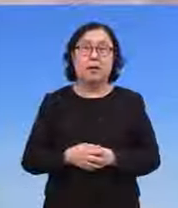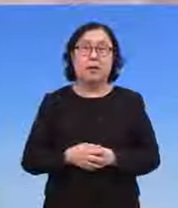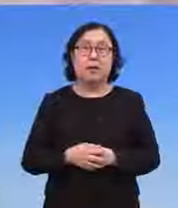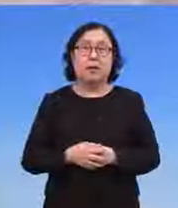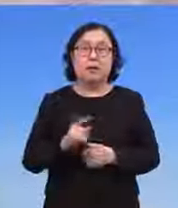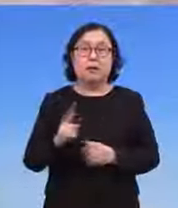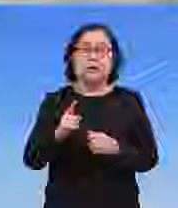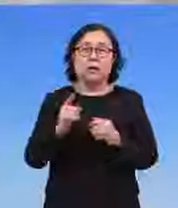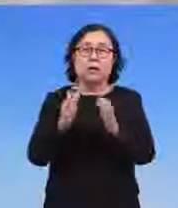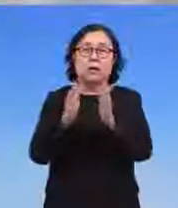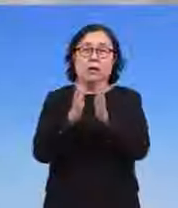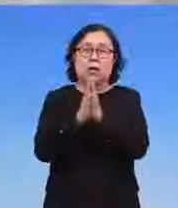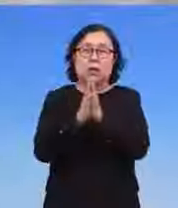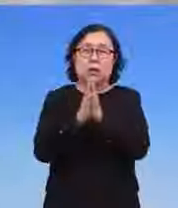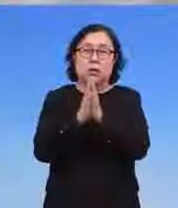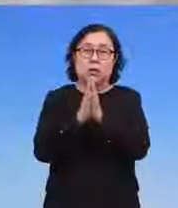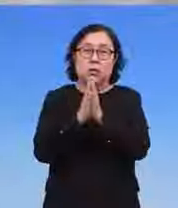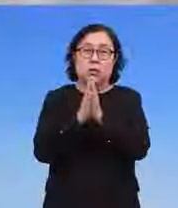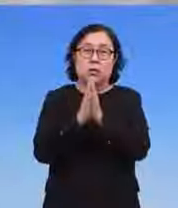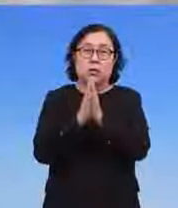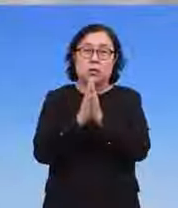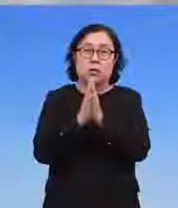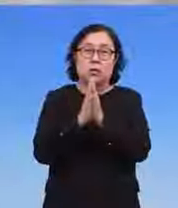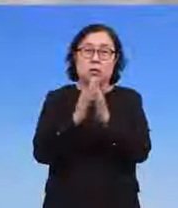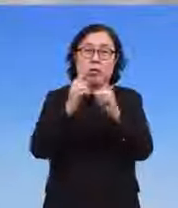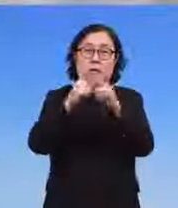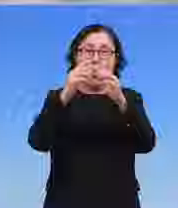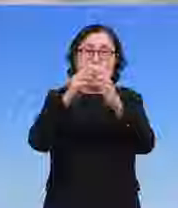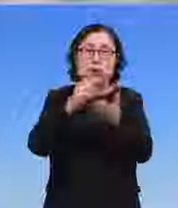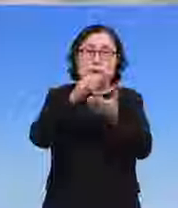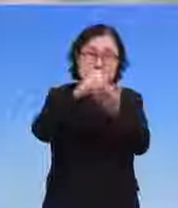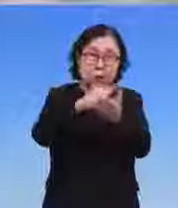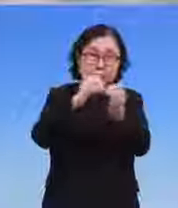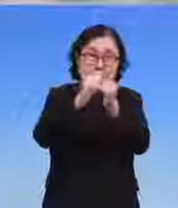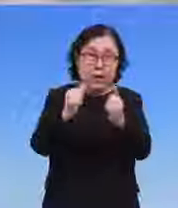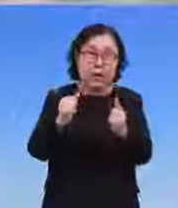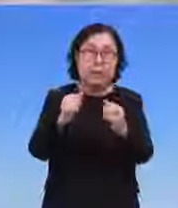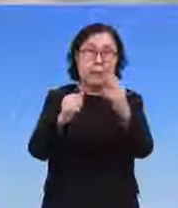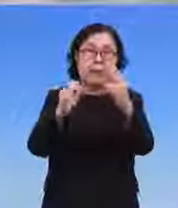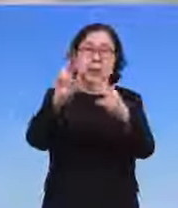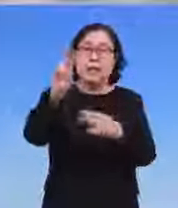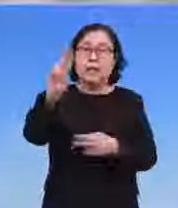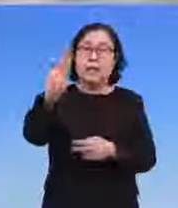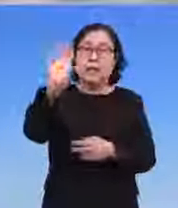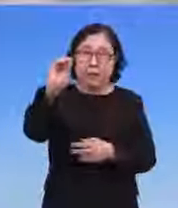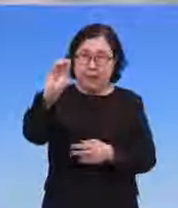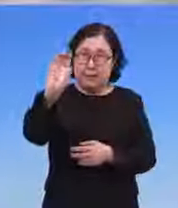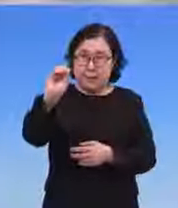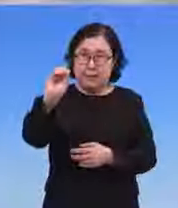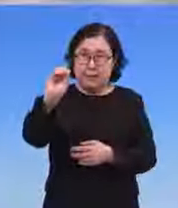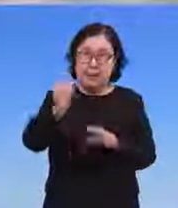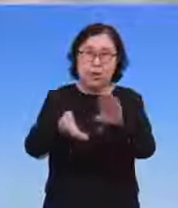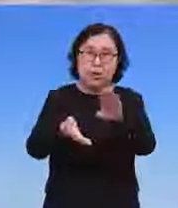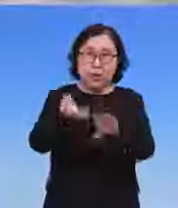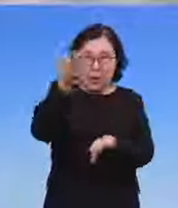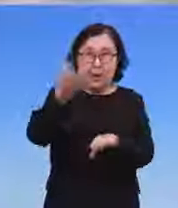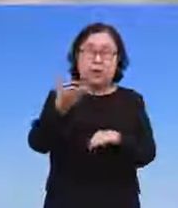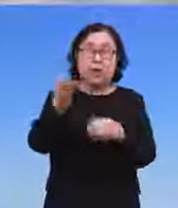그때 이제 딱 출석이 20,000명을 넘어서던 시점이기 때문에 제 생각에 절반